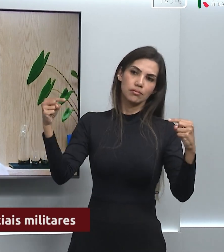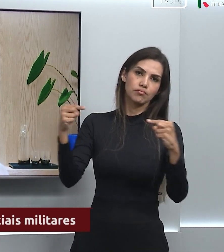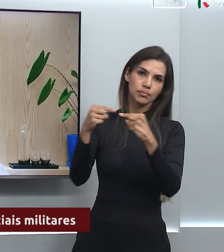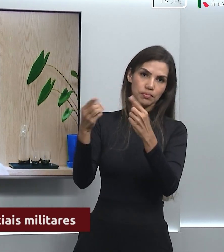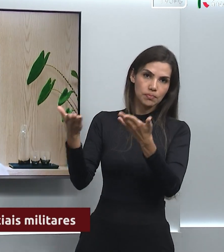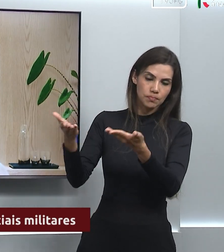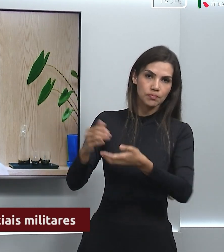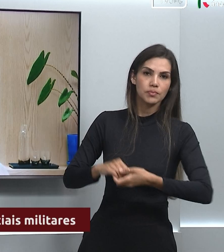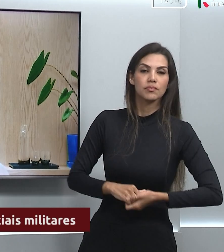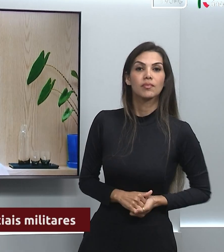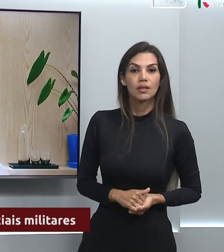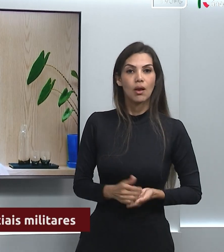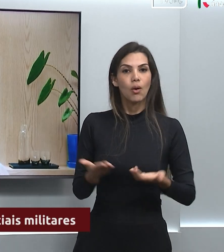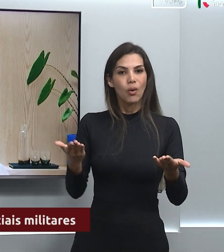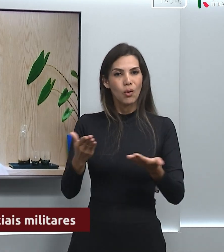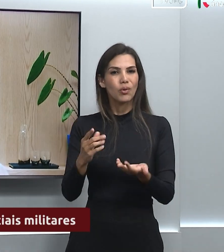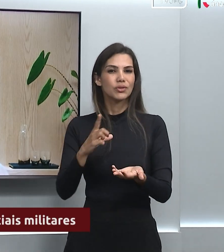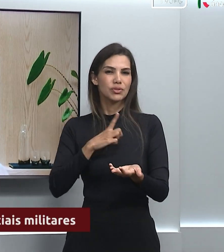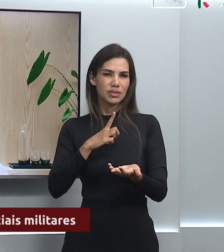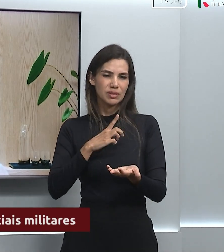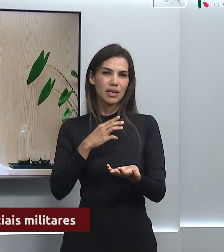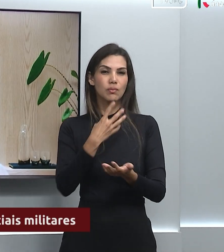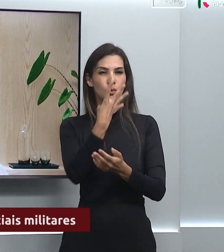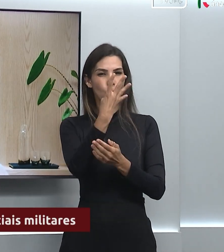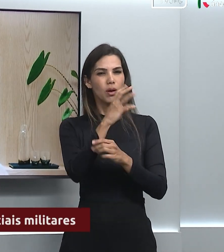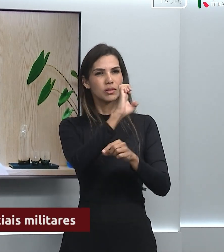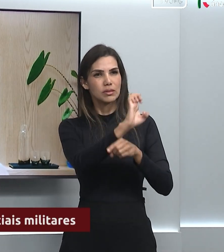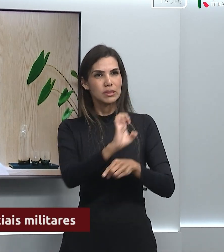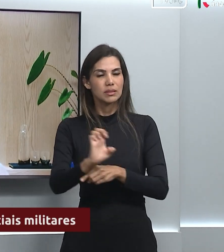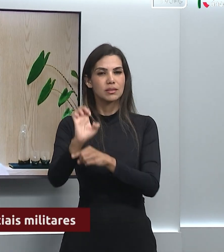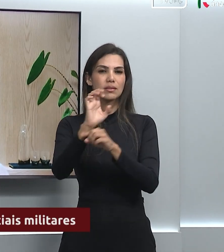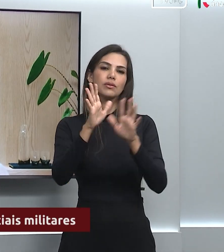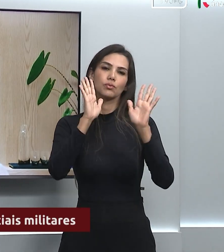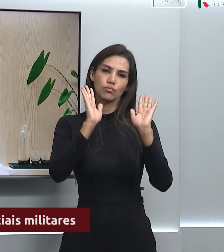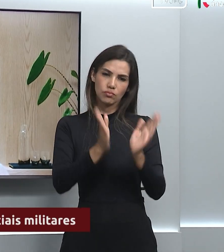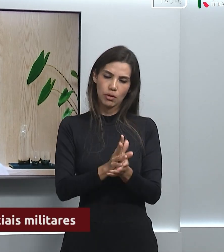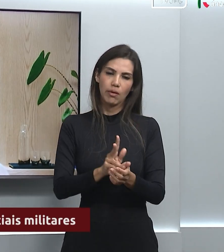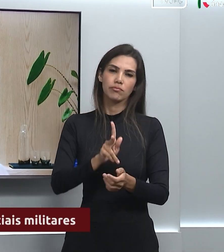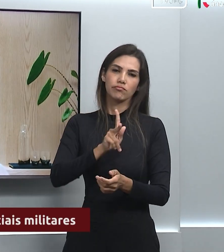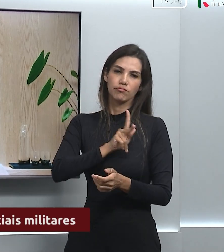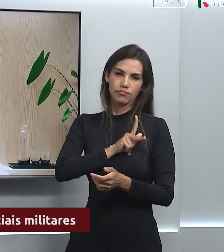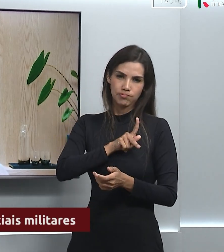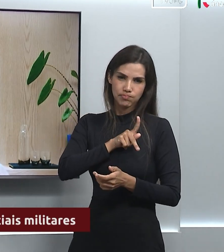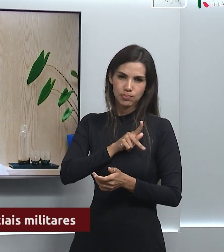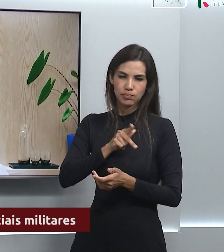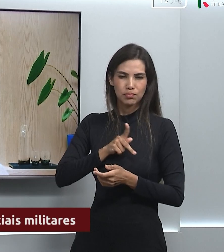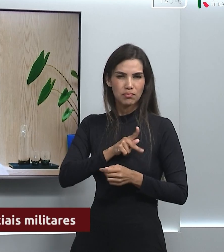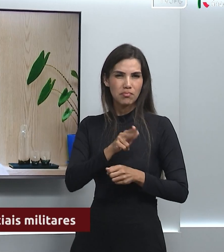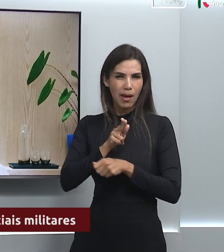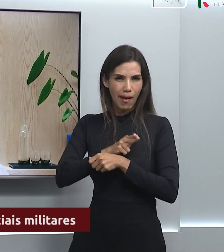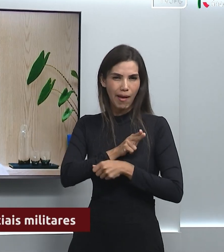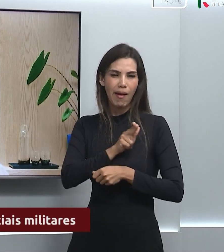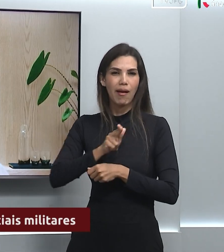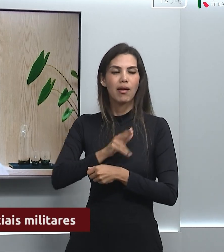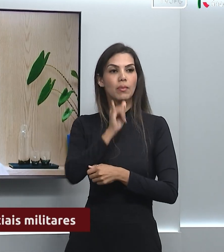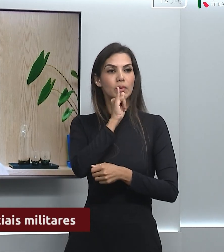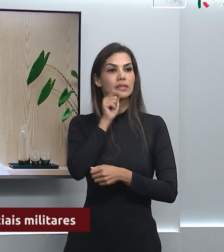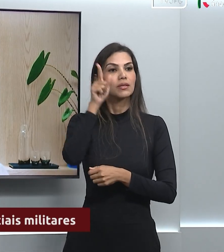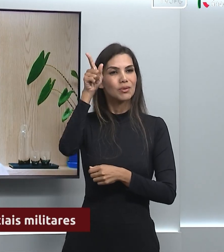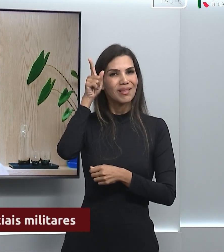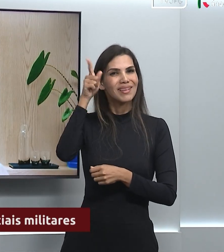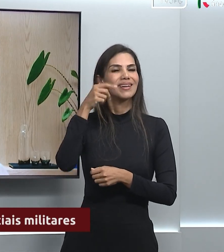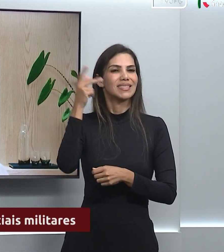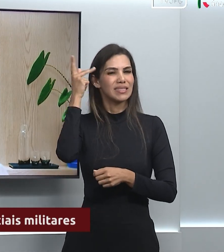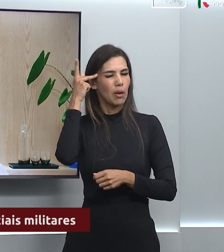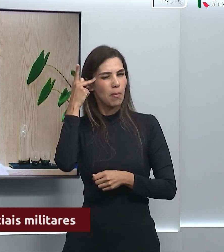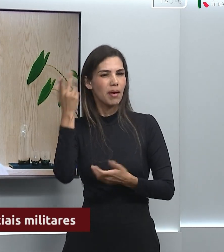Bom, nós temos hoje efetivamente 4 estados com uso das câmeras, né? Como foi falado, o estado de São Paulo, Rio